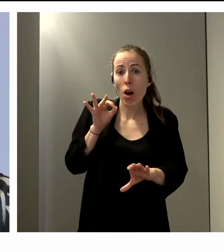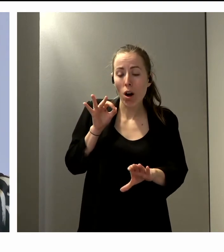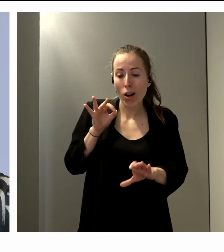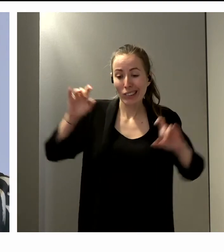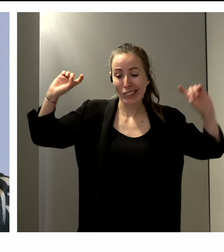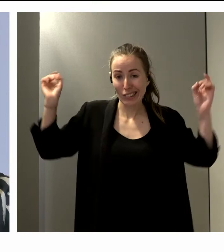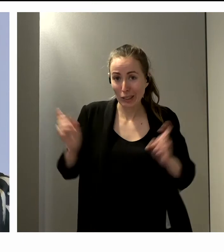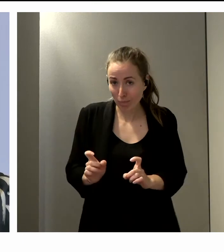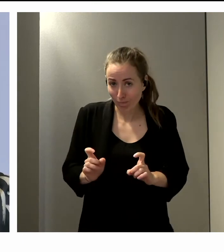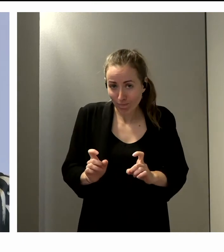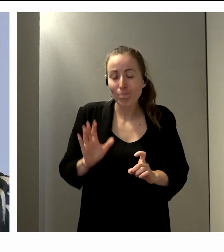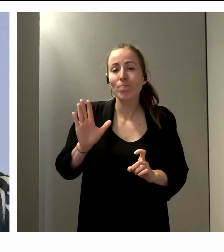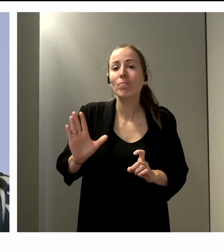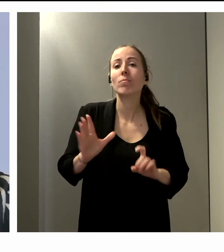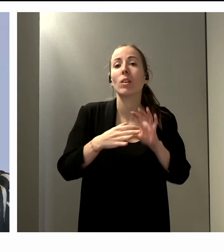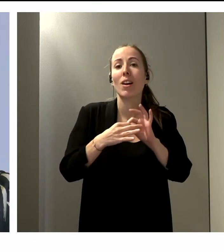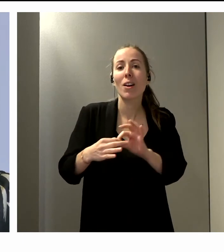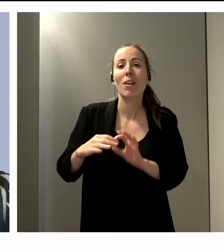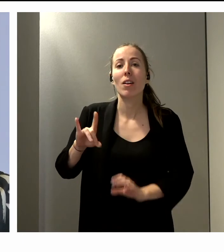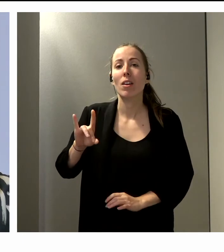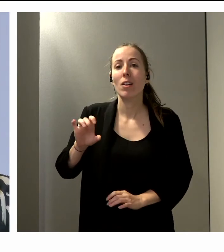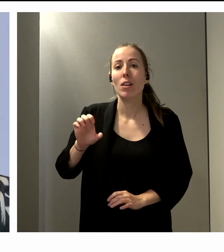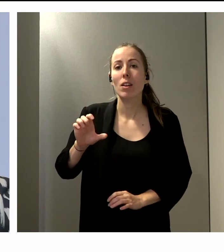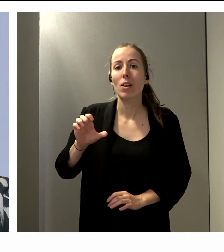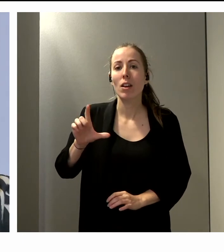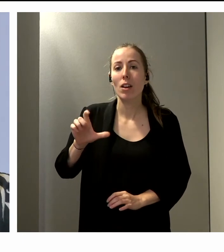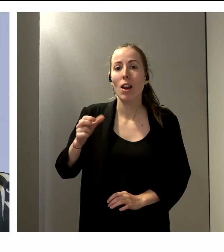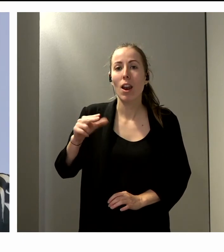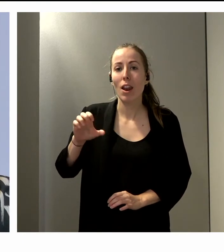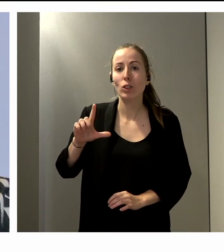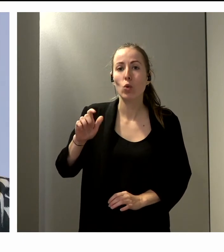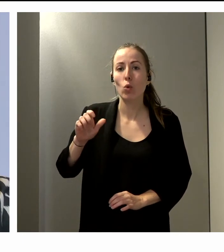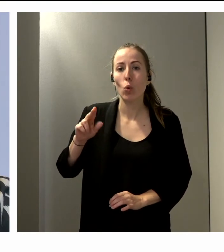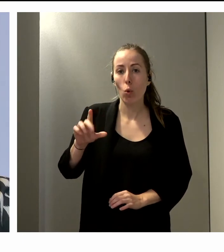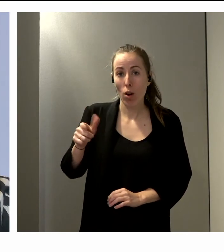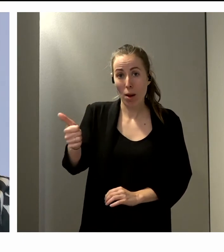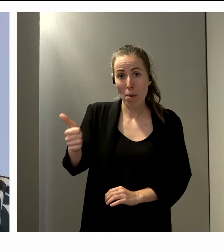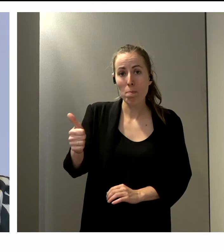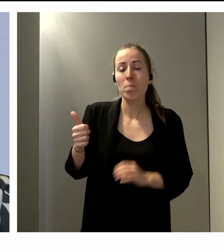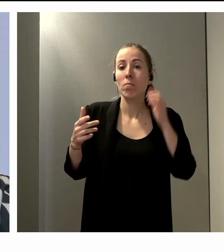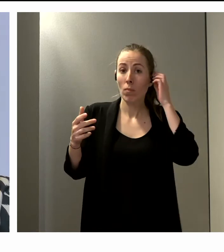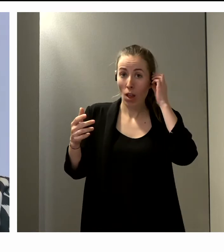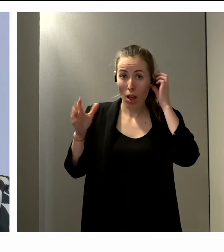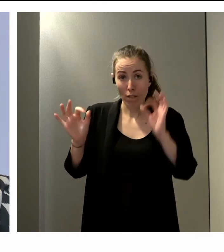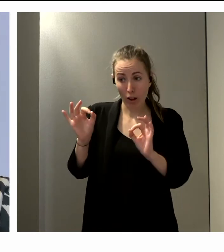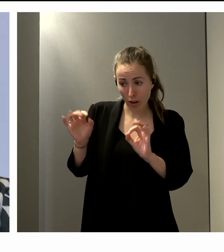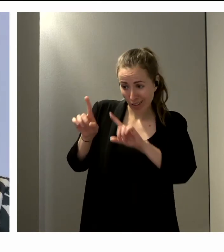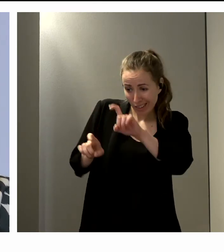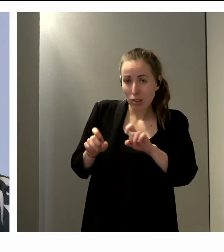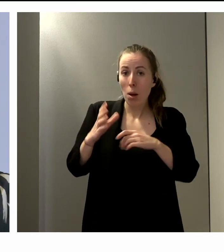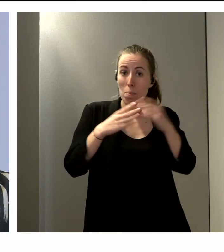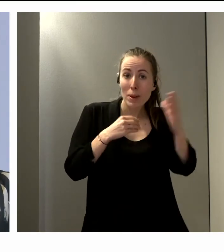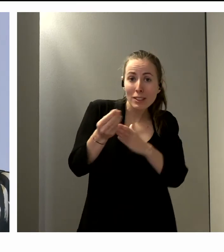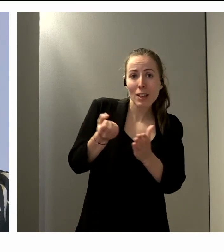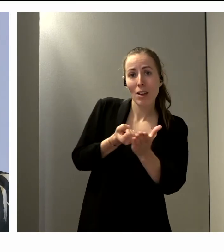vais passer la parole dans un premier temps à Hélène Legault, justement en termes d'information, d'accessibilité de l'information sur les métiers, sur les